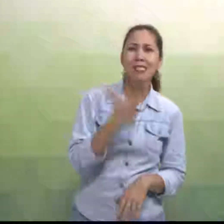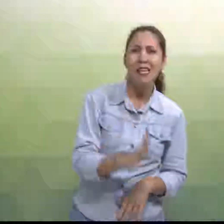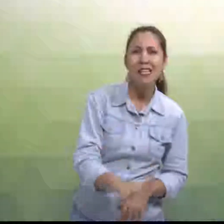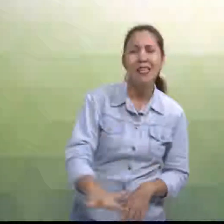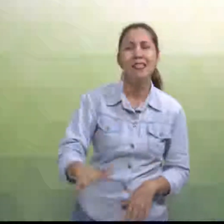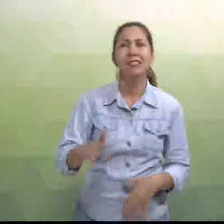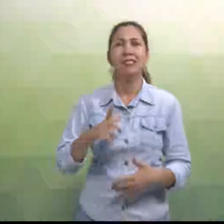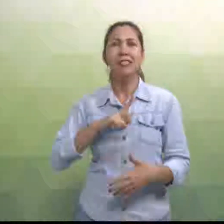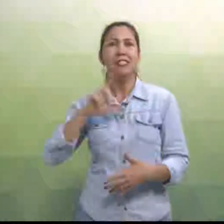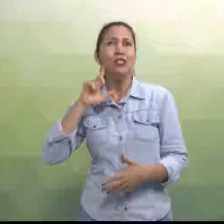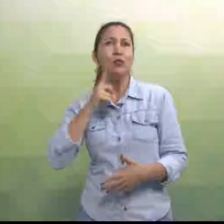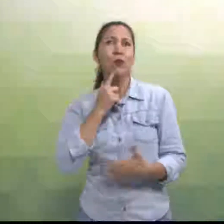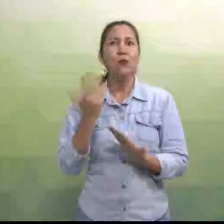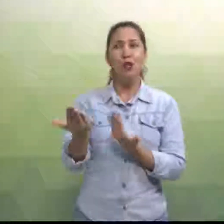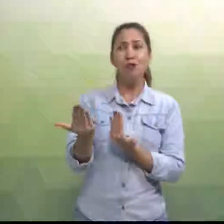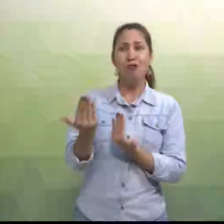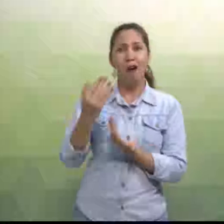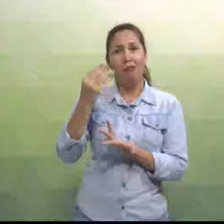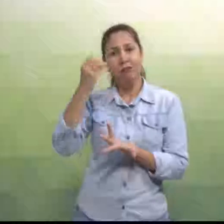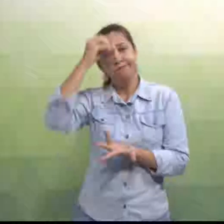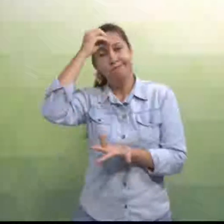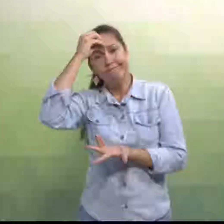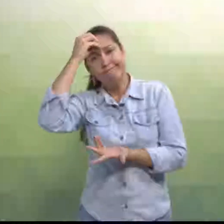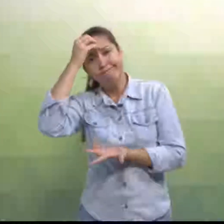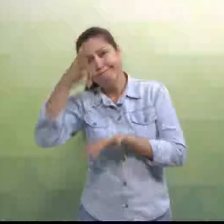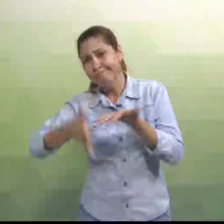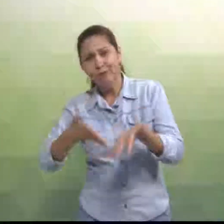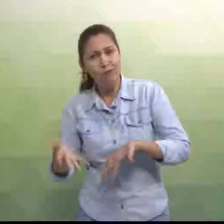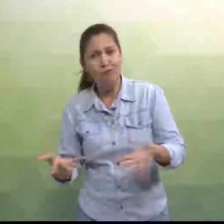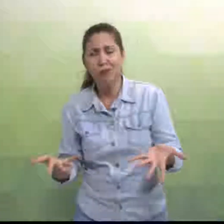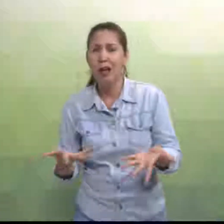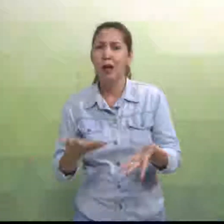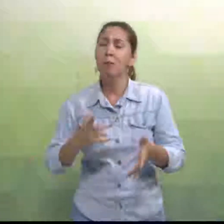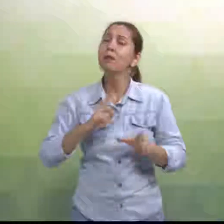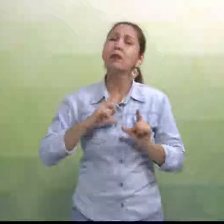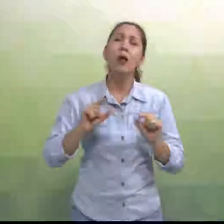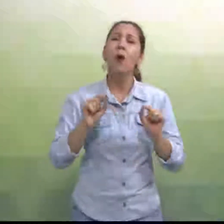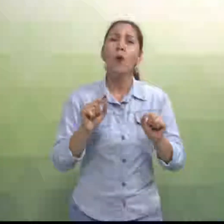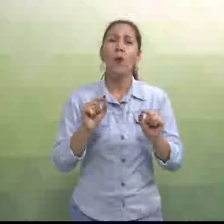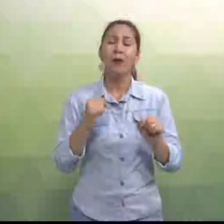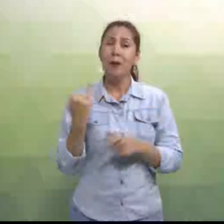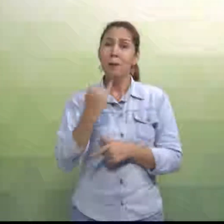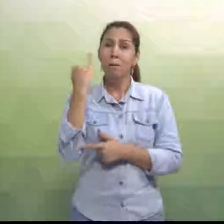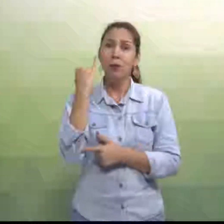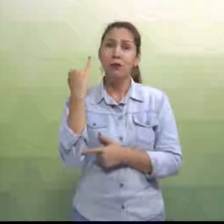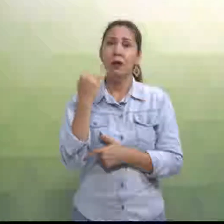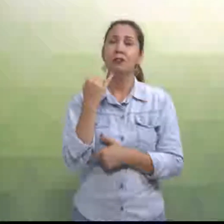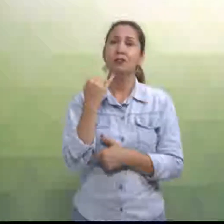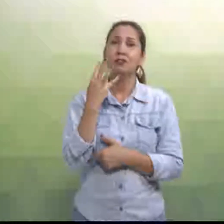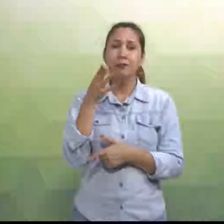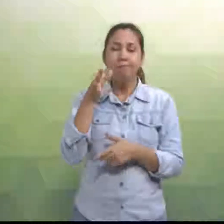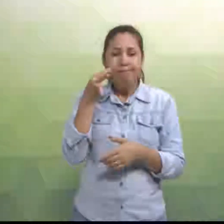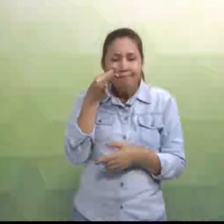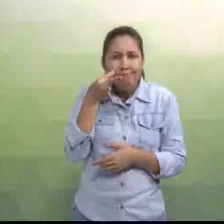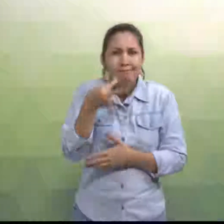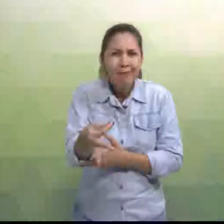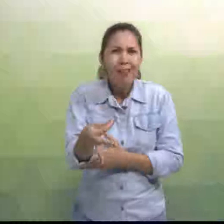Surdos fluentes, crianças, jovens que não sabem língua de sinais. Então é importante